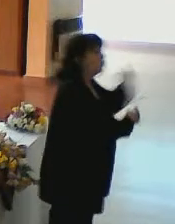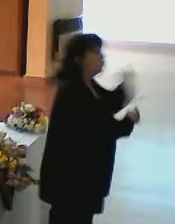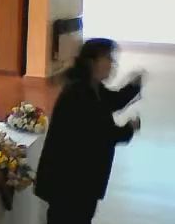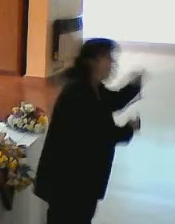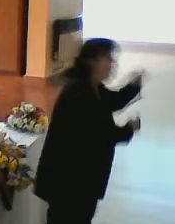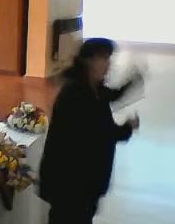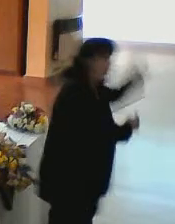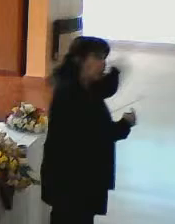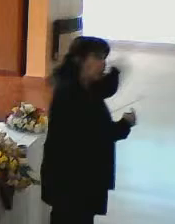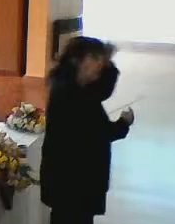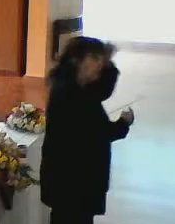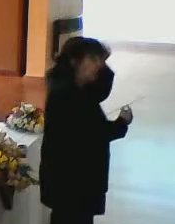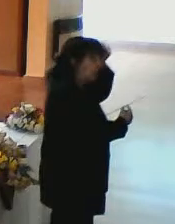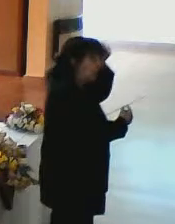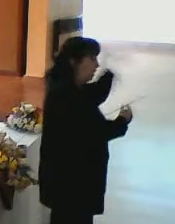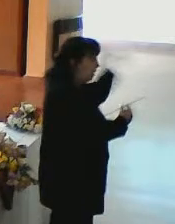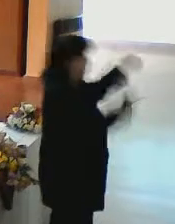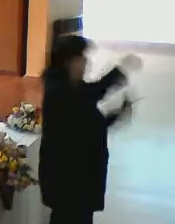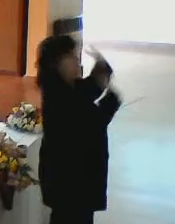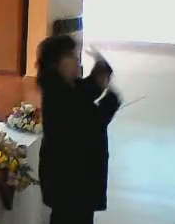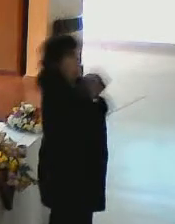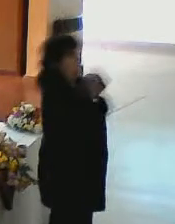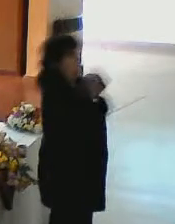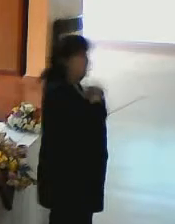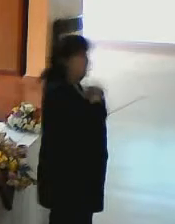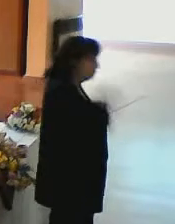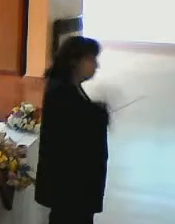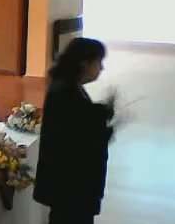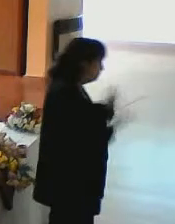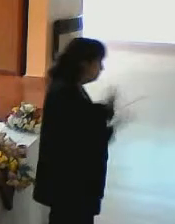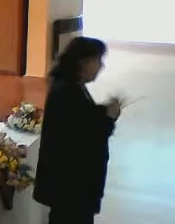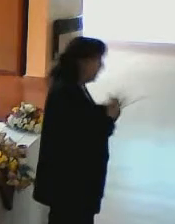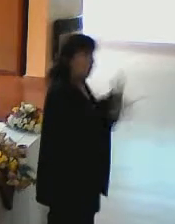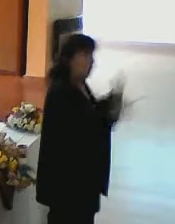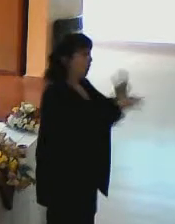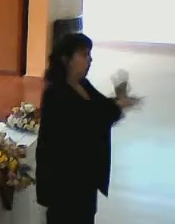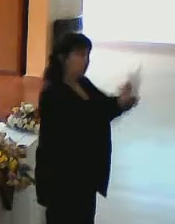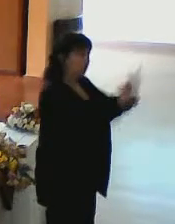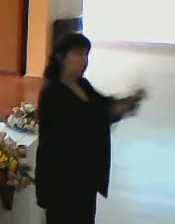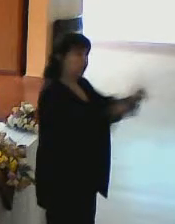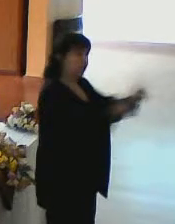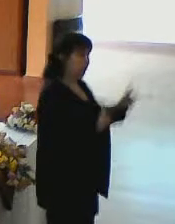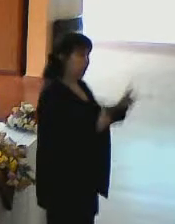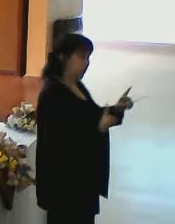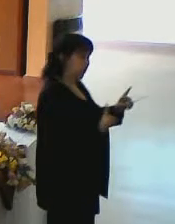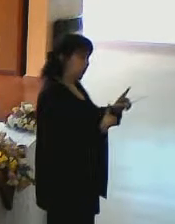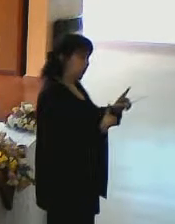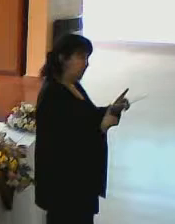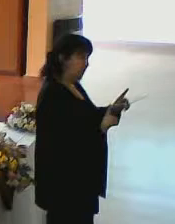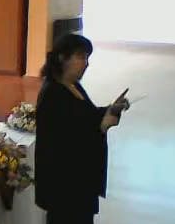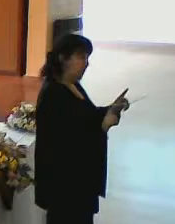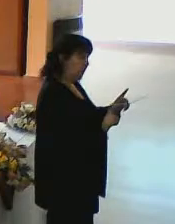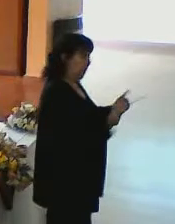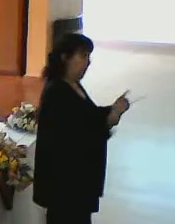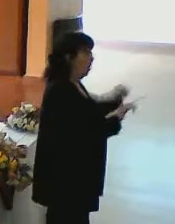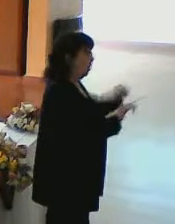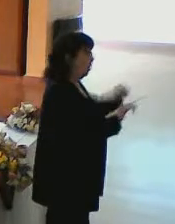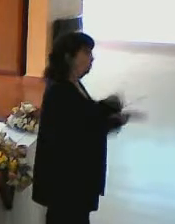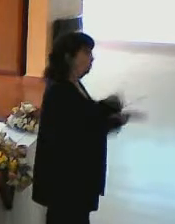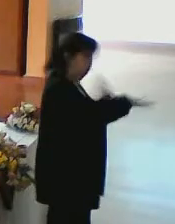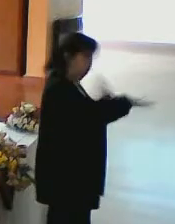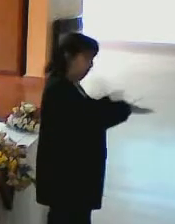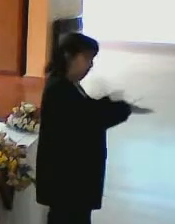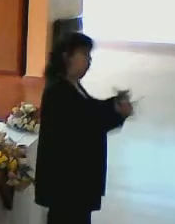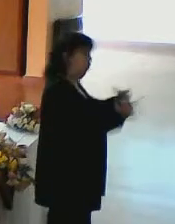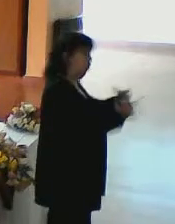cerebral, significa que nosotros estamos viendo en nuestro consultorio chicos que han sido sometidos a una cirugía o